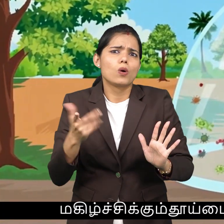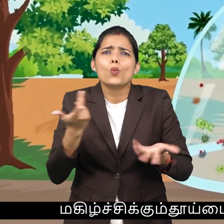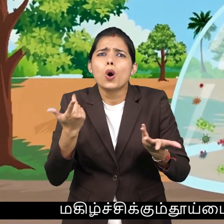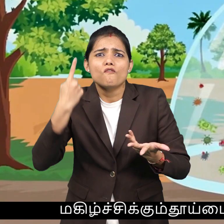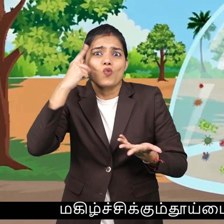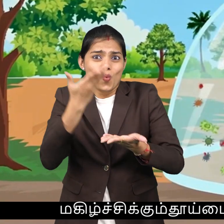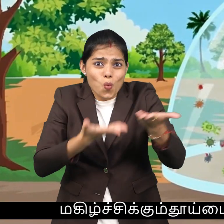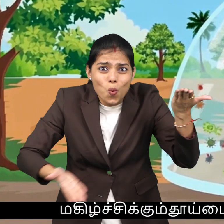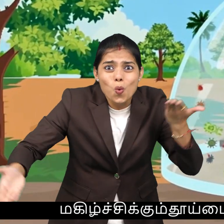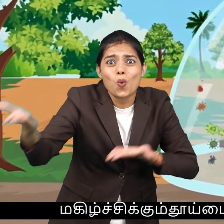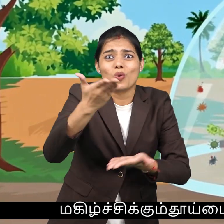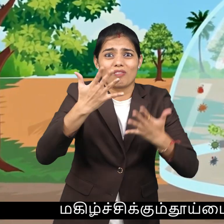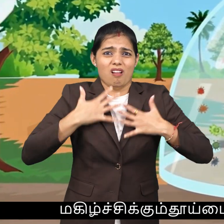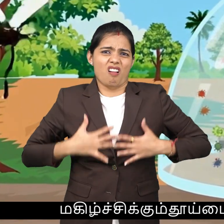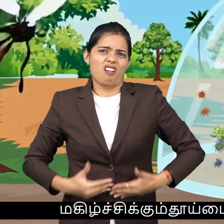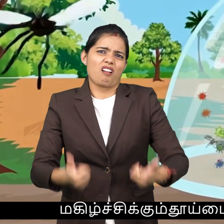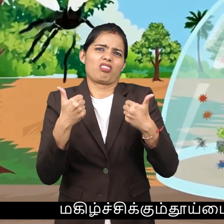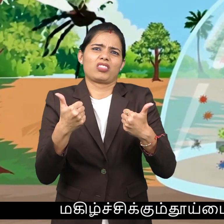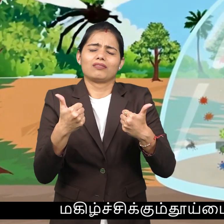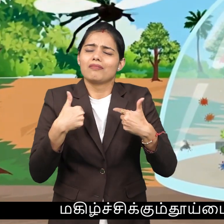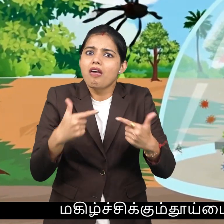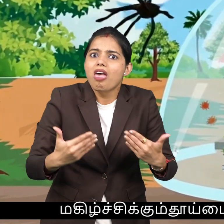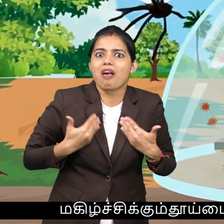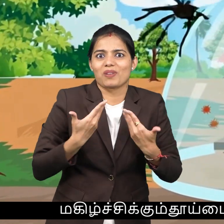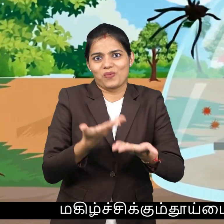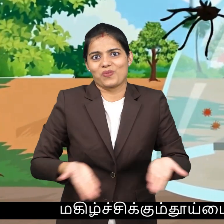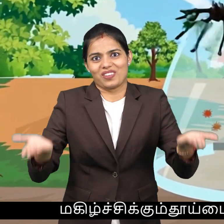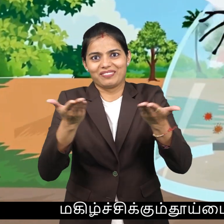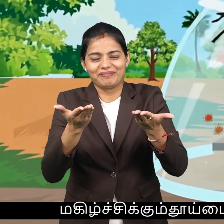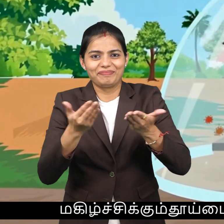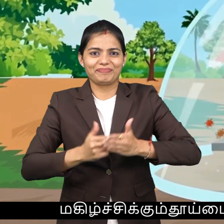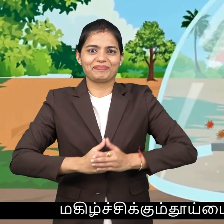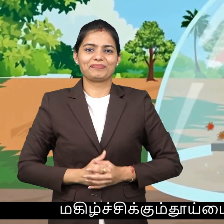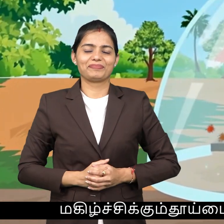மகிழ்ச்சிக்கும் தூய்மை பணிகள் மிகவும் முக்கியமானவை.